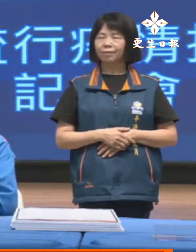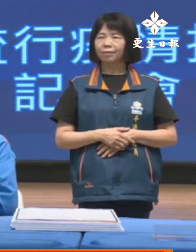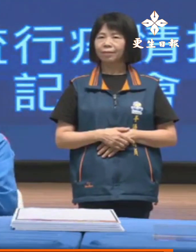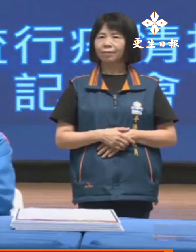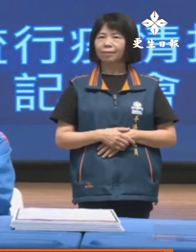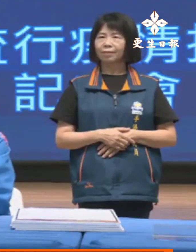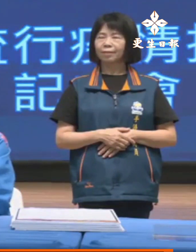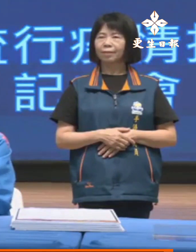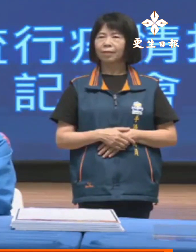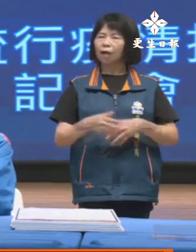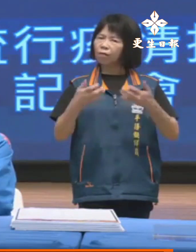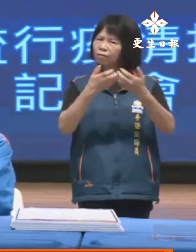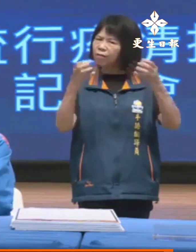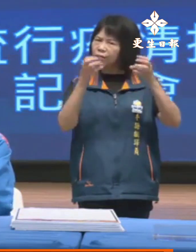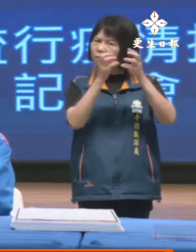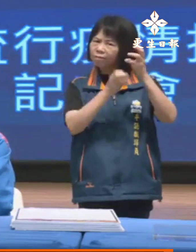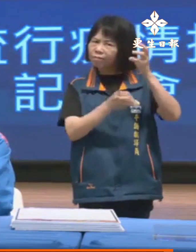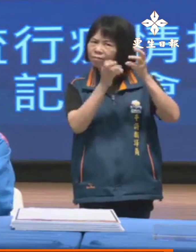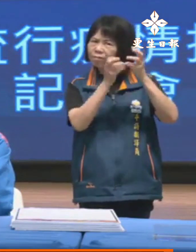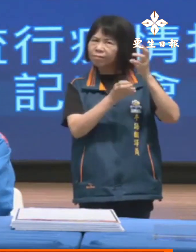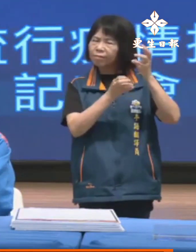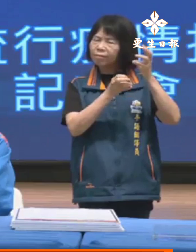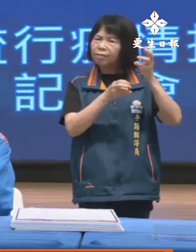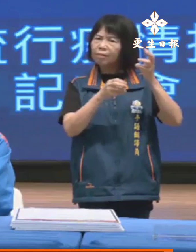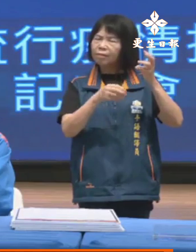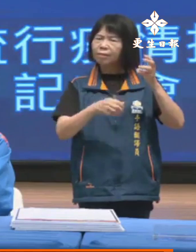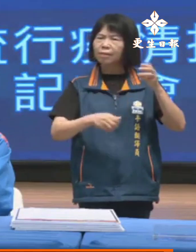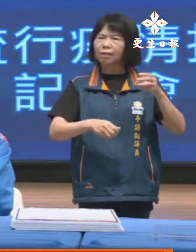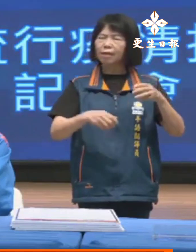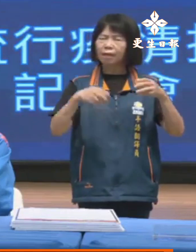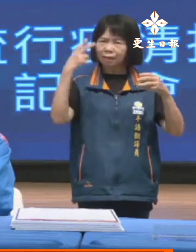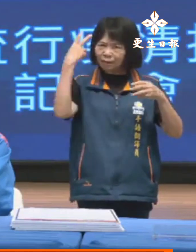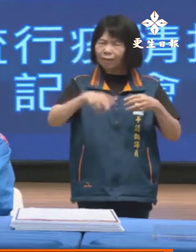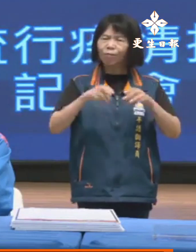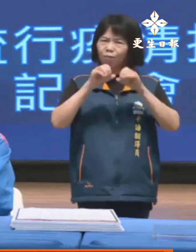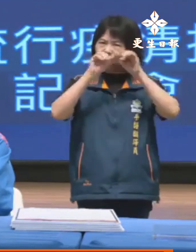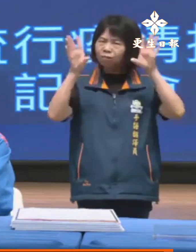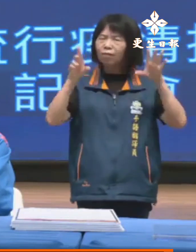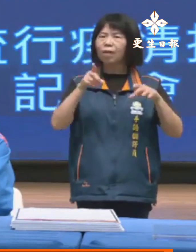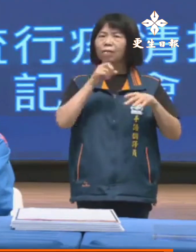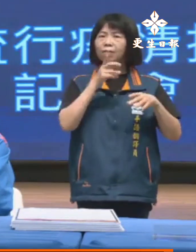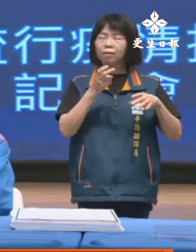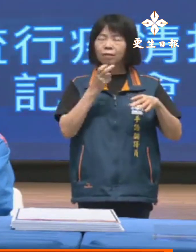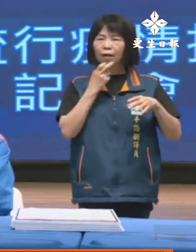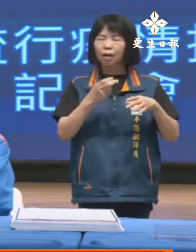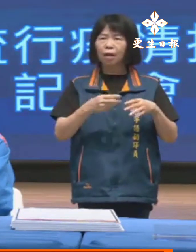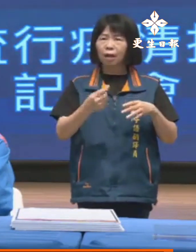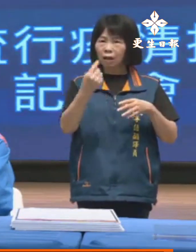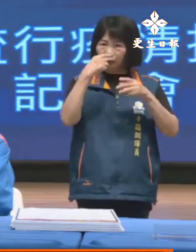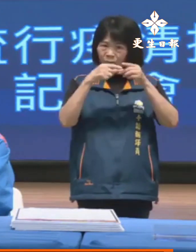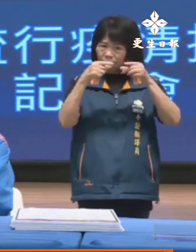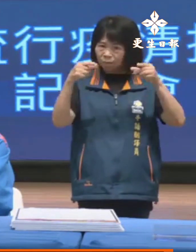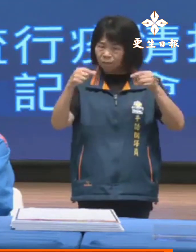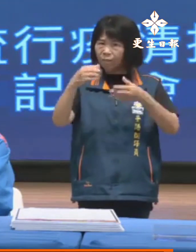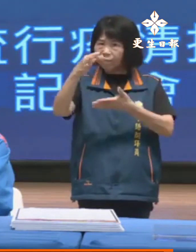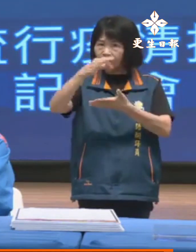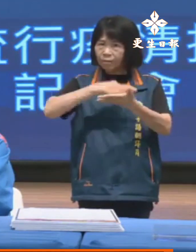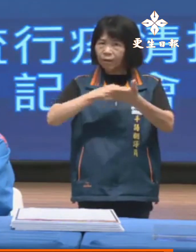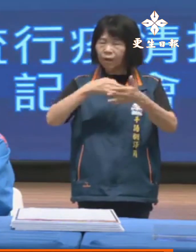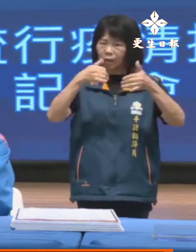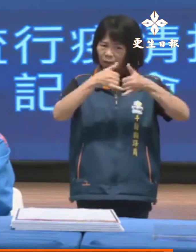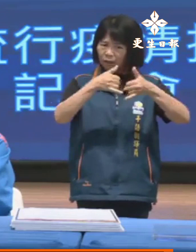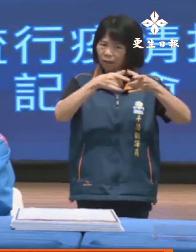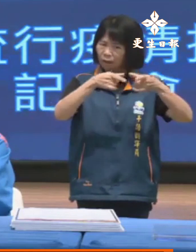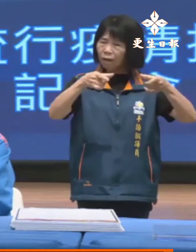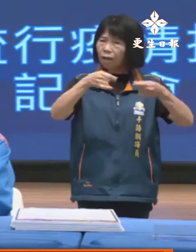真的再一次呼吁中央卫福部，快筛世纪的贩售、实名制的贩售因地制宜。因为花莲